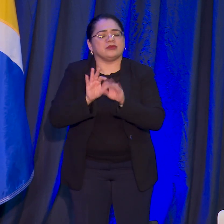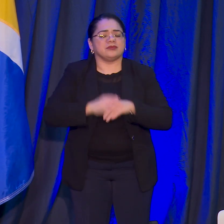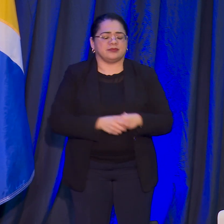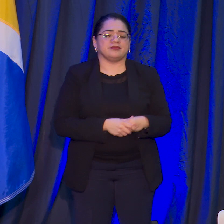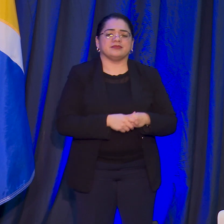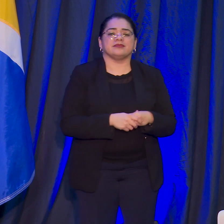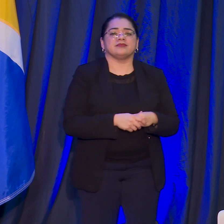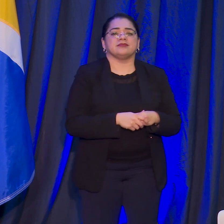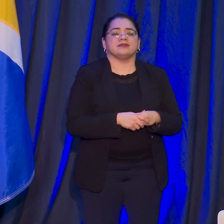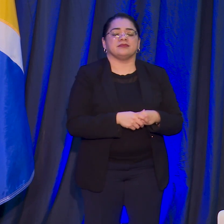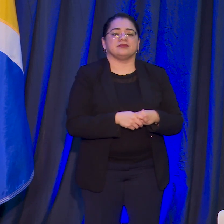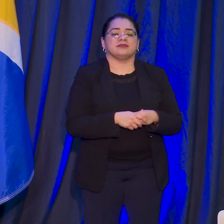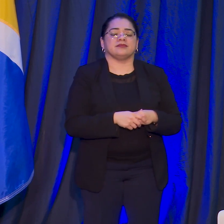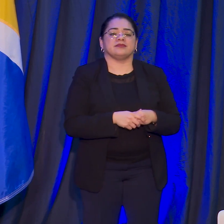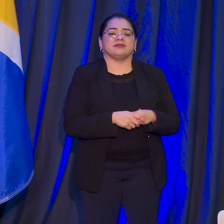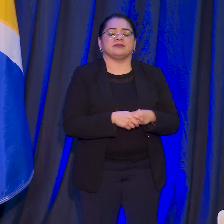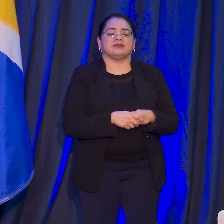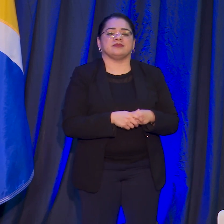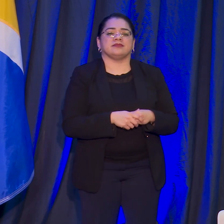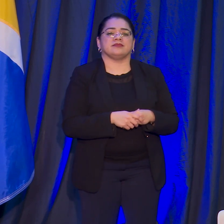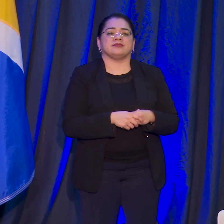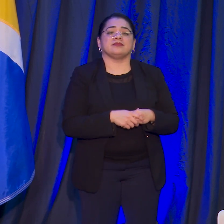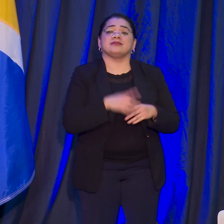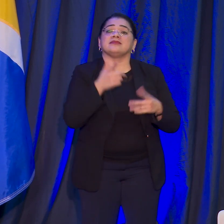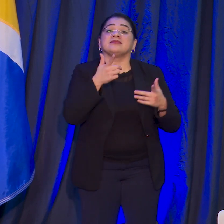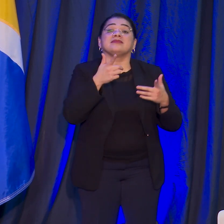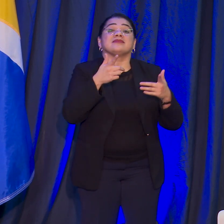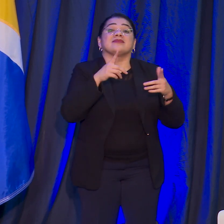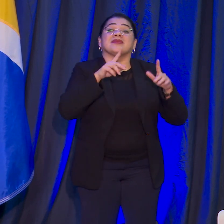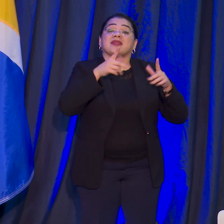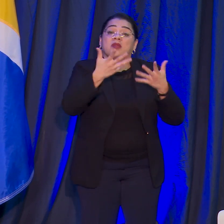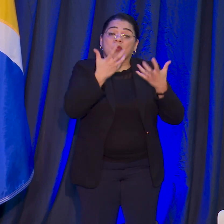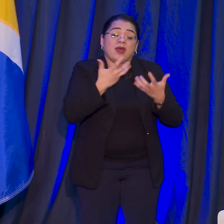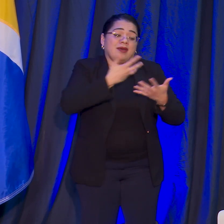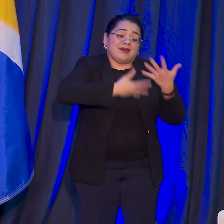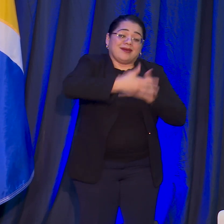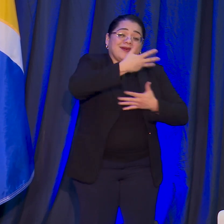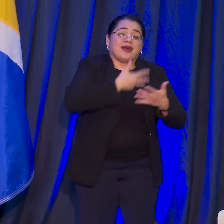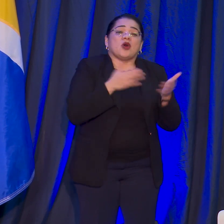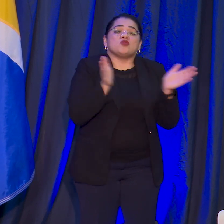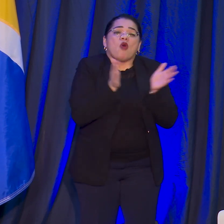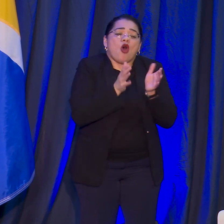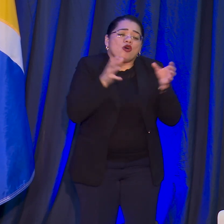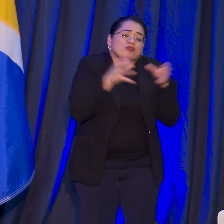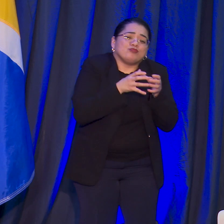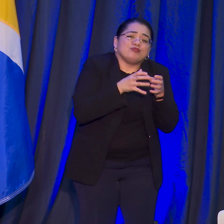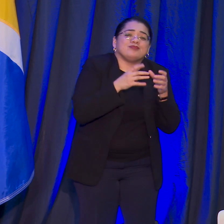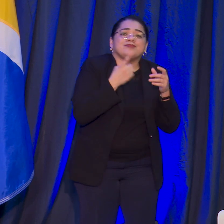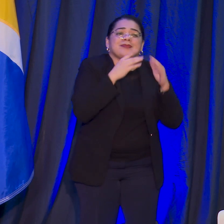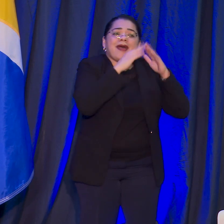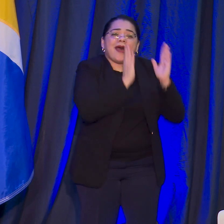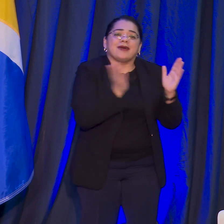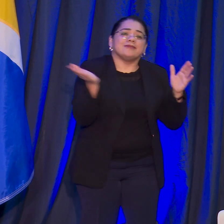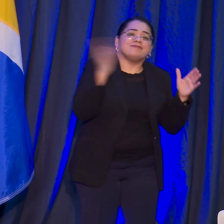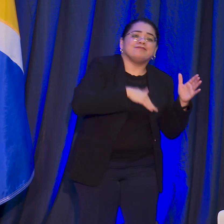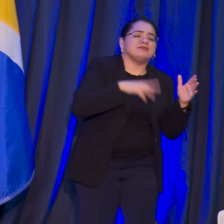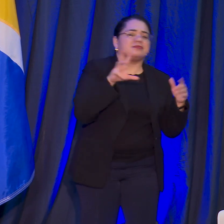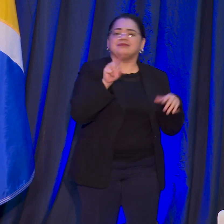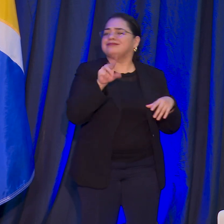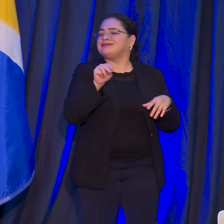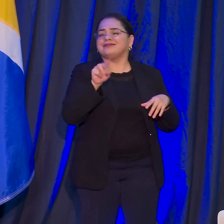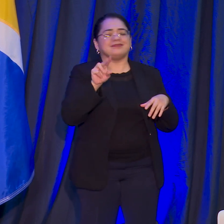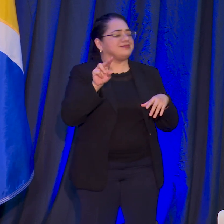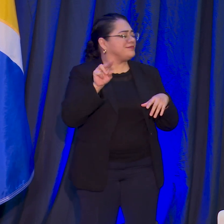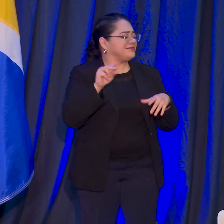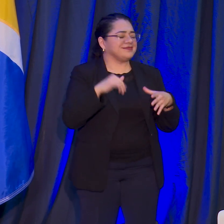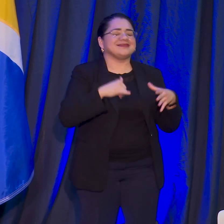La mayor medida limite la reunión con otras personas y nosotros sinceramente esperamos que los